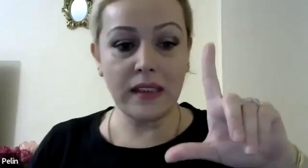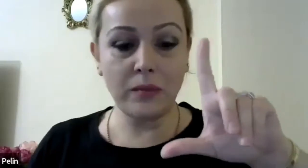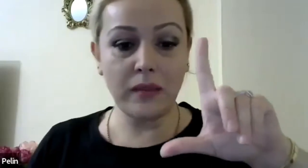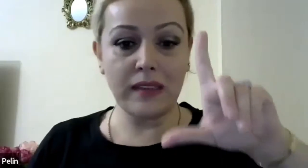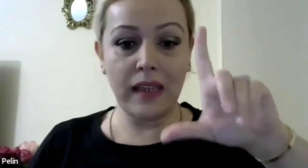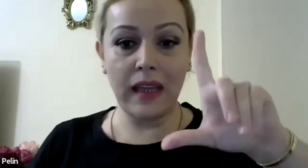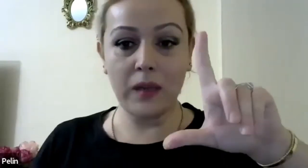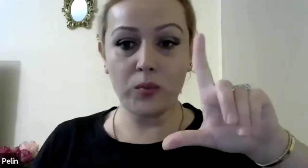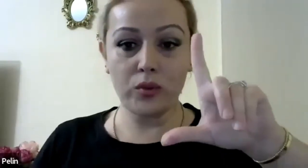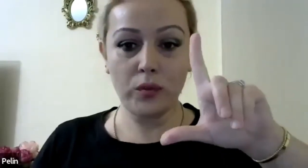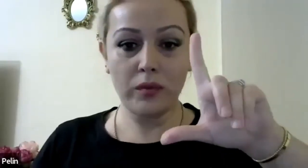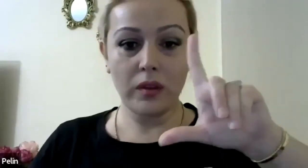ise L yapıyorum.